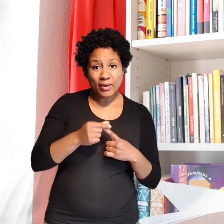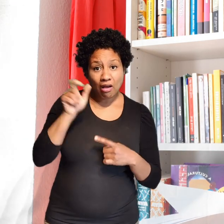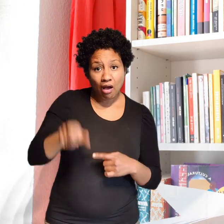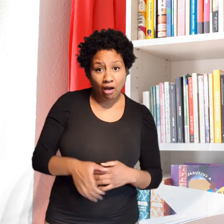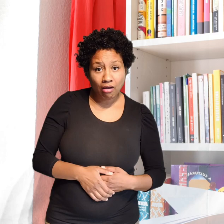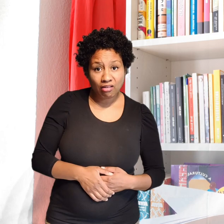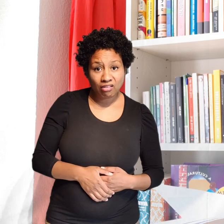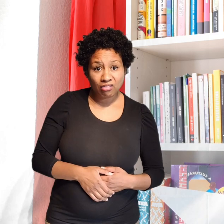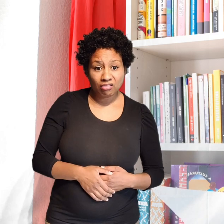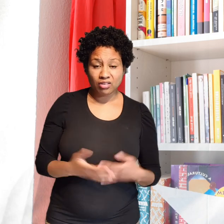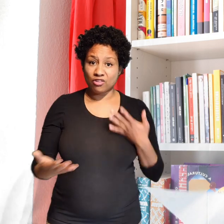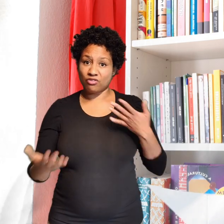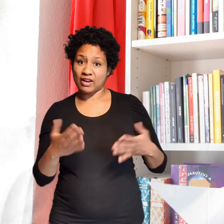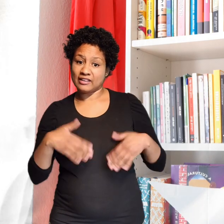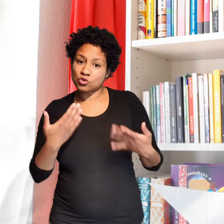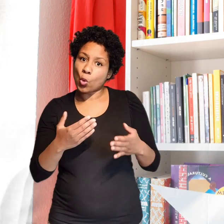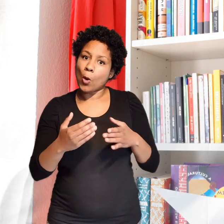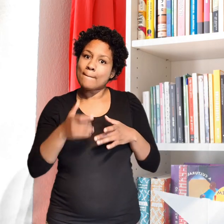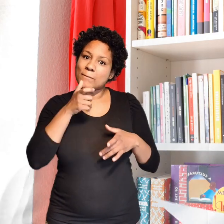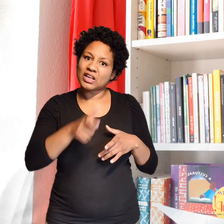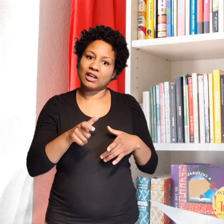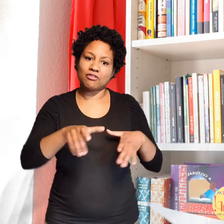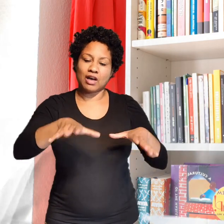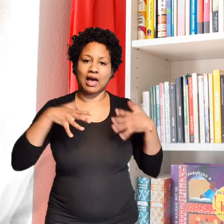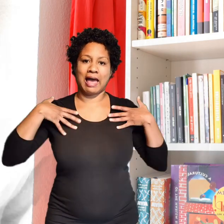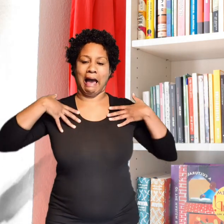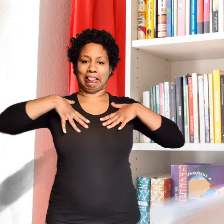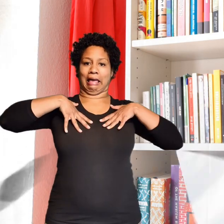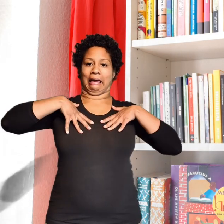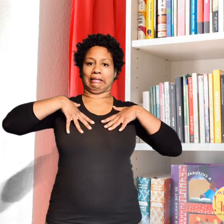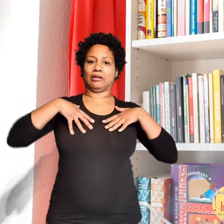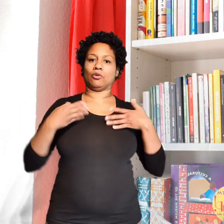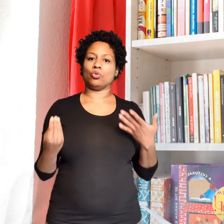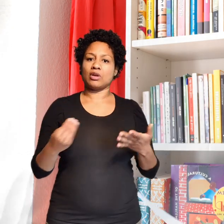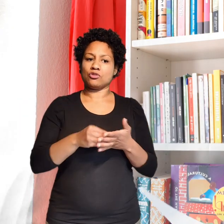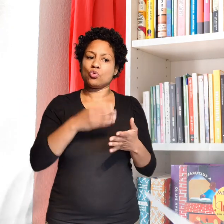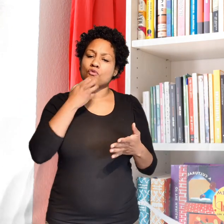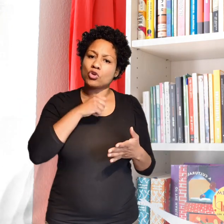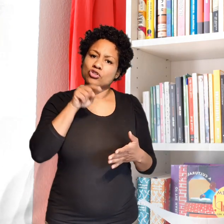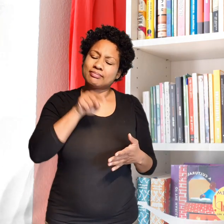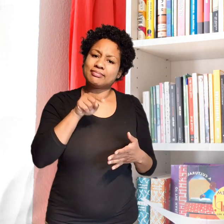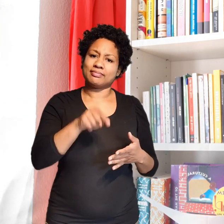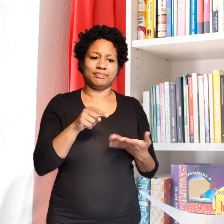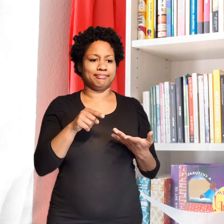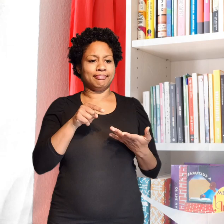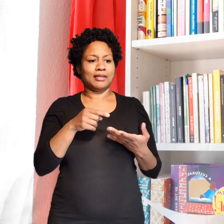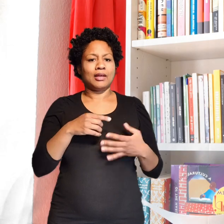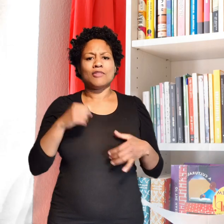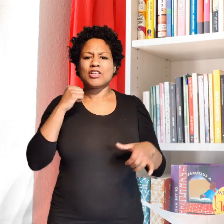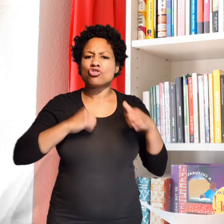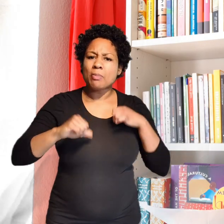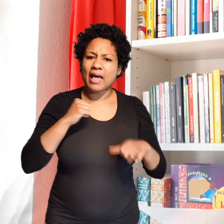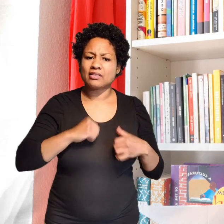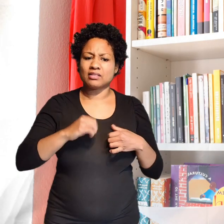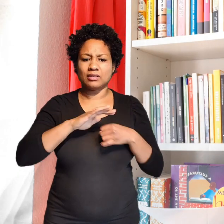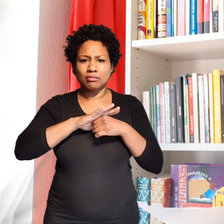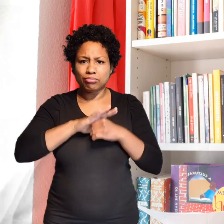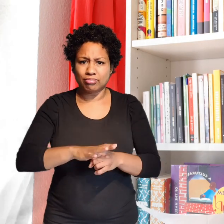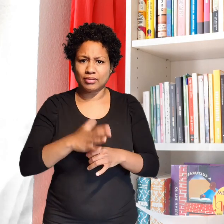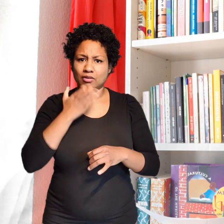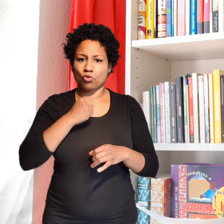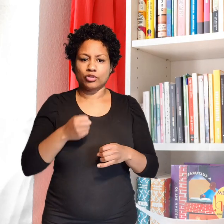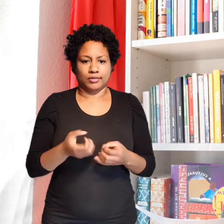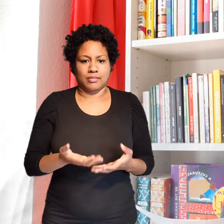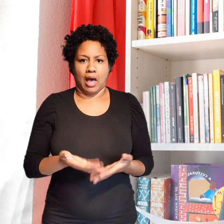den Begriff dadurch anzueignen, um ihn seines schmerzhaften Potenzials zu berauben? Ist die